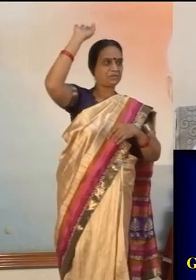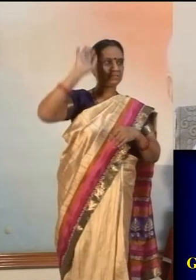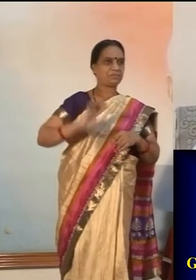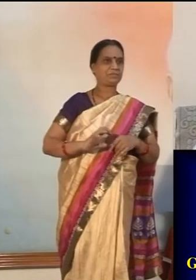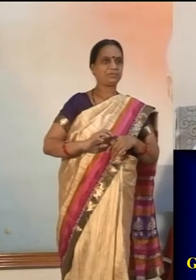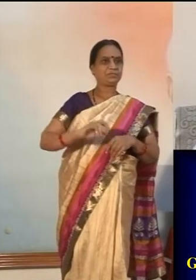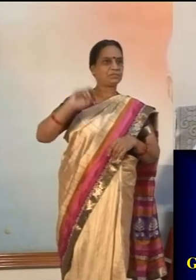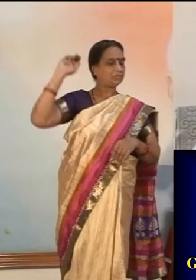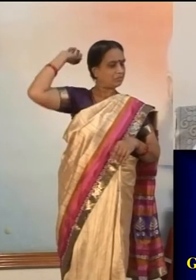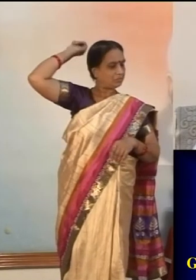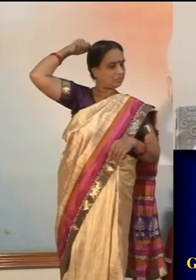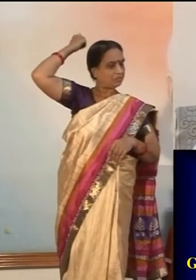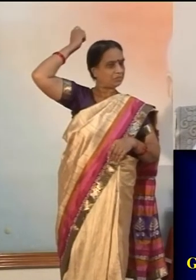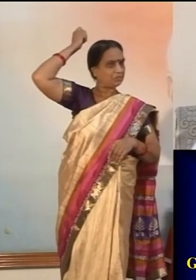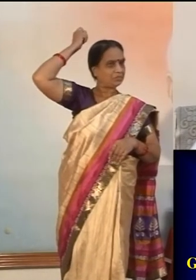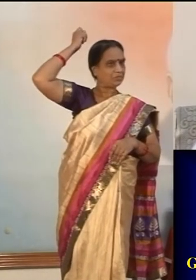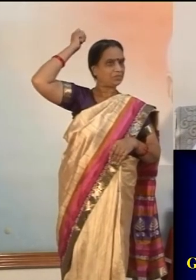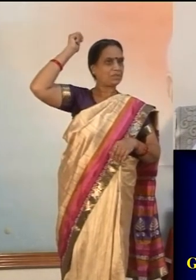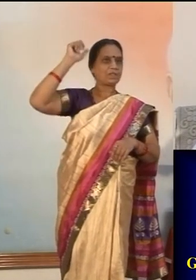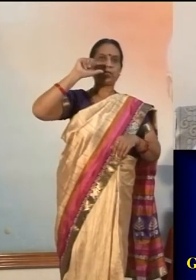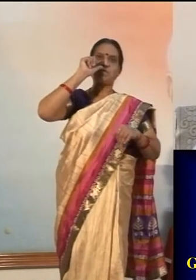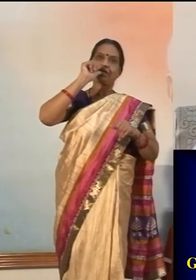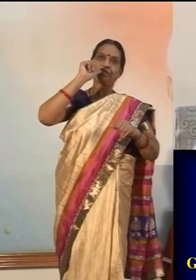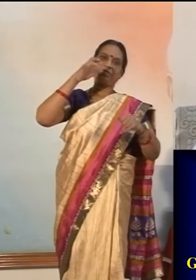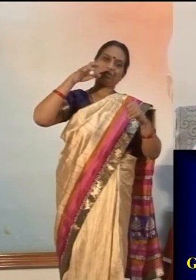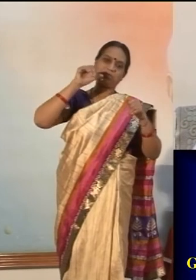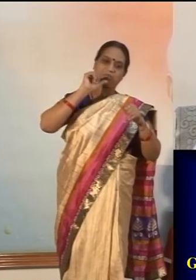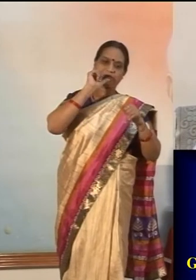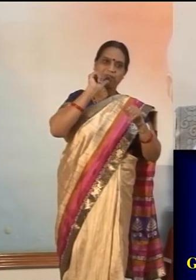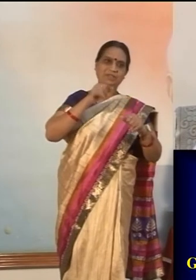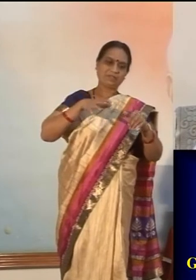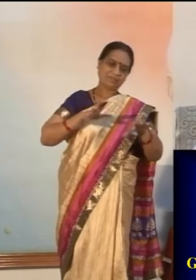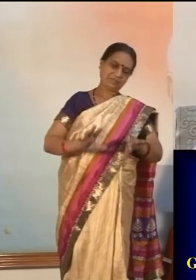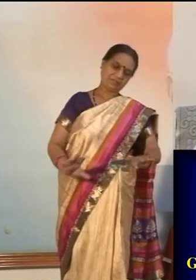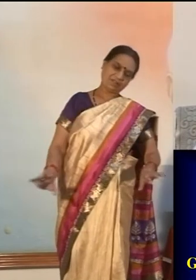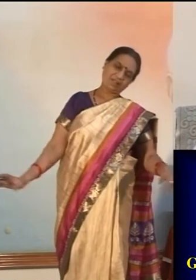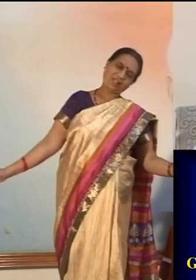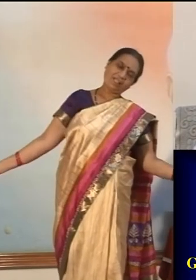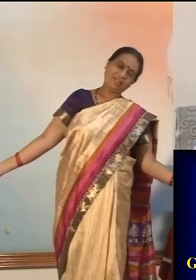और पंडित जी पानी में डूबकर उनकी मृत्यु हो गई।